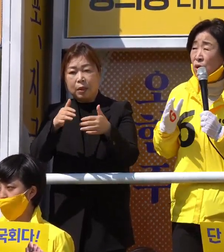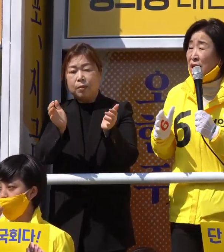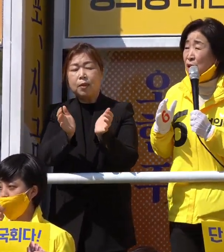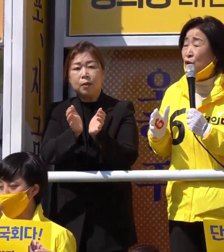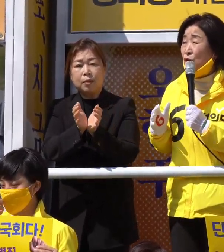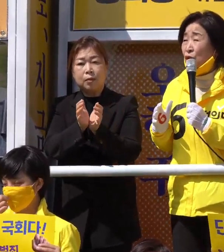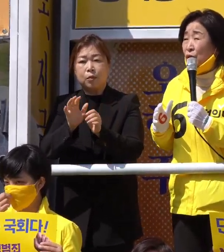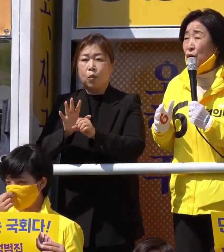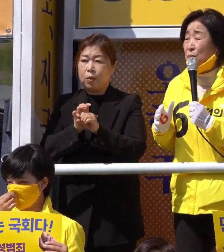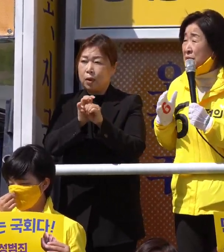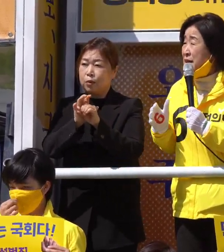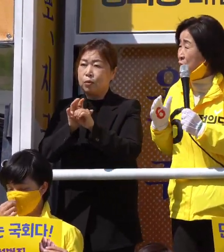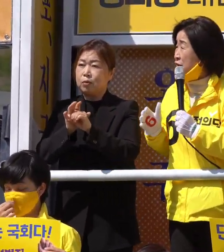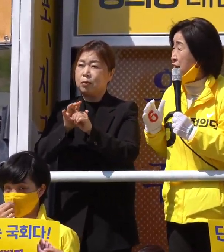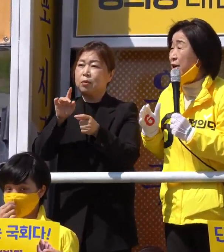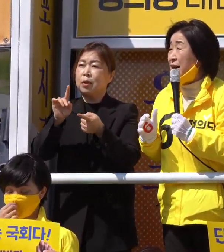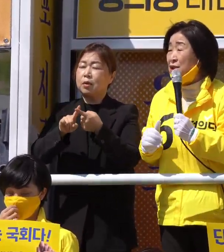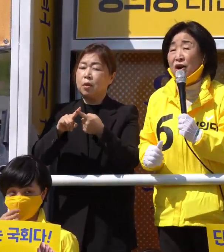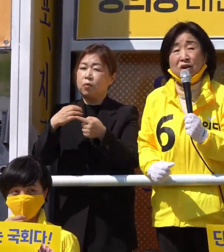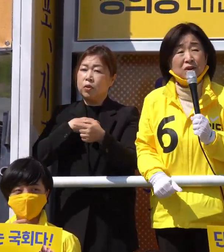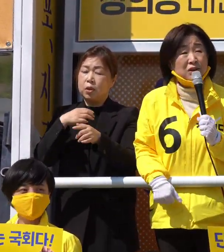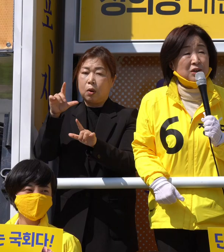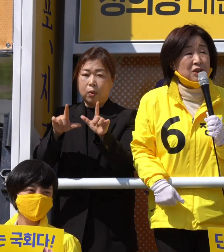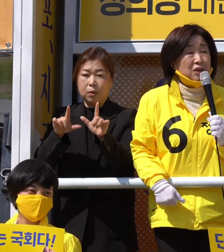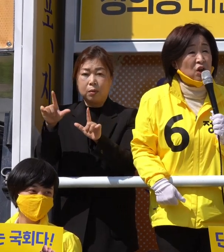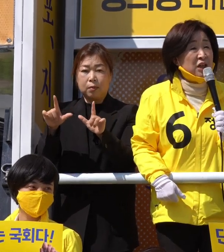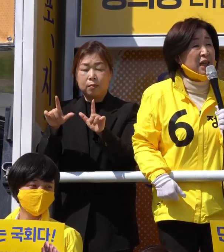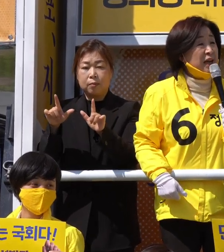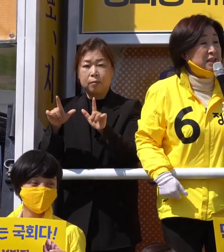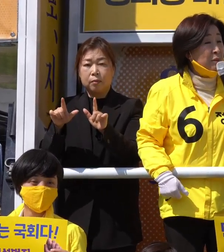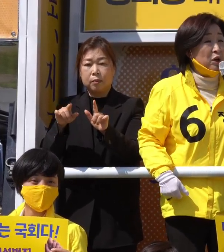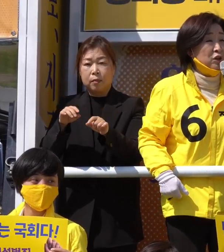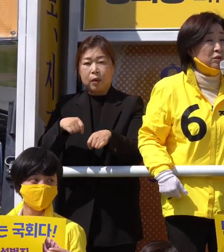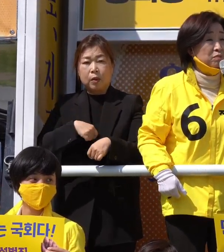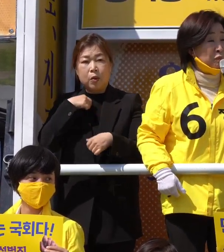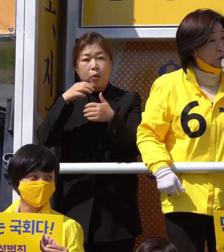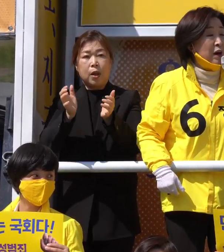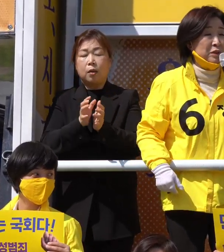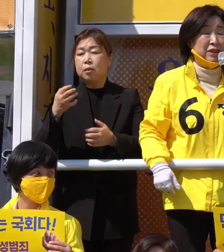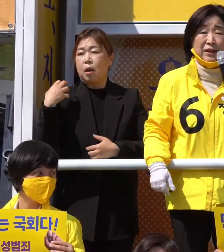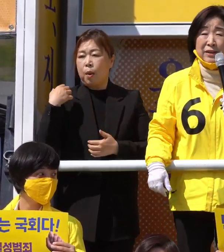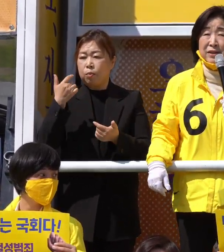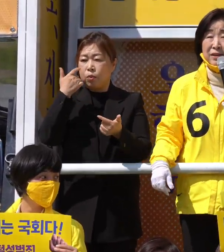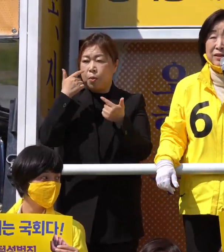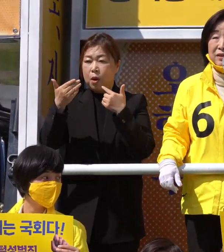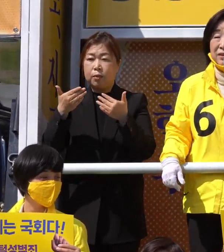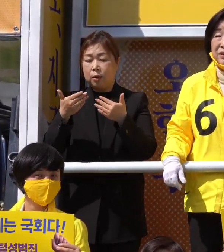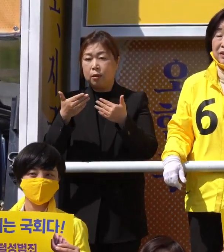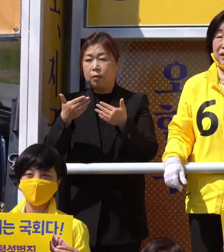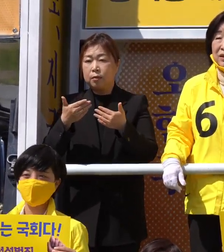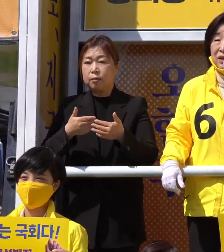이 코로나19 민생위기 상황에서 정의당의 사명은 분명합니다.